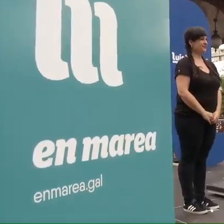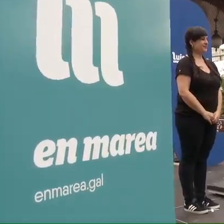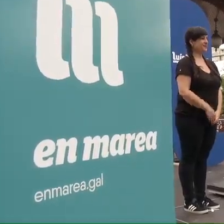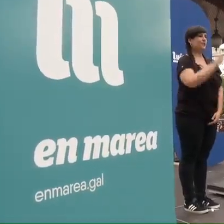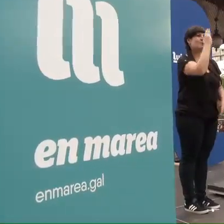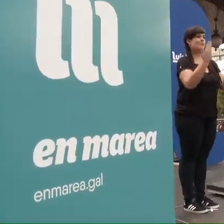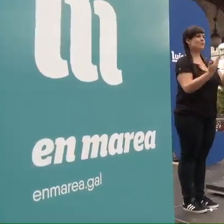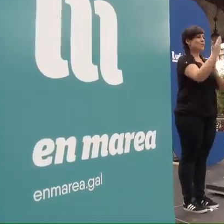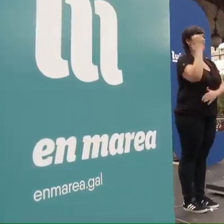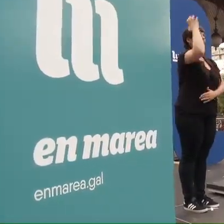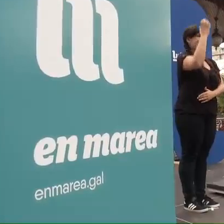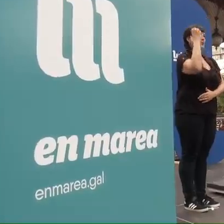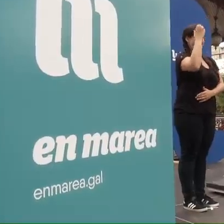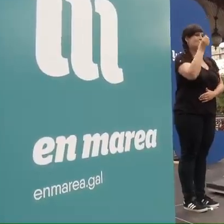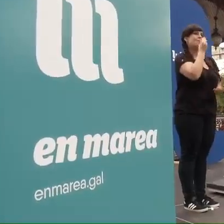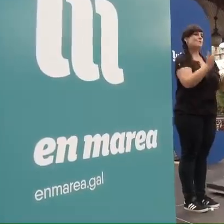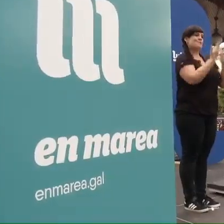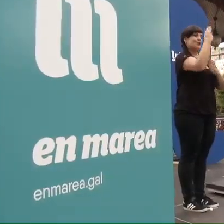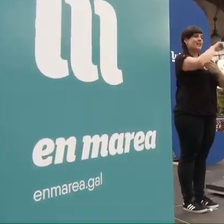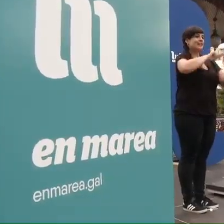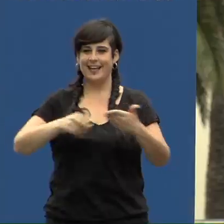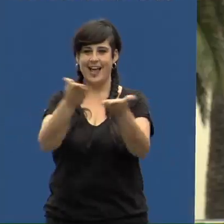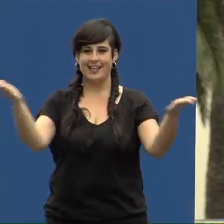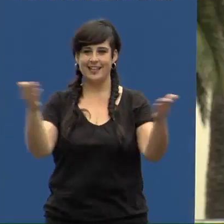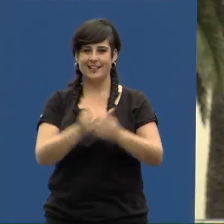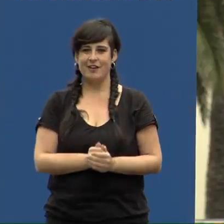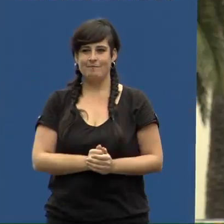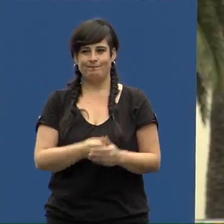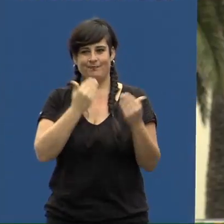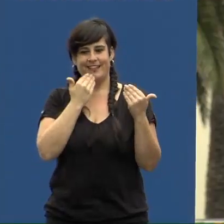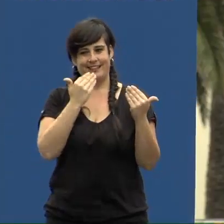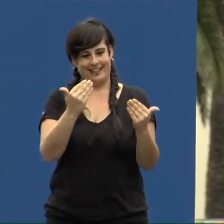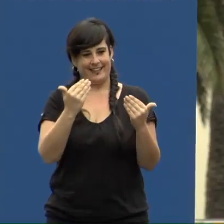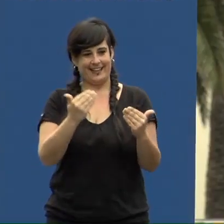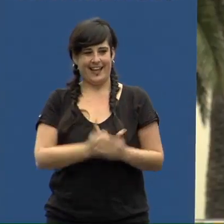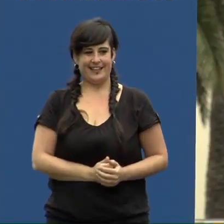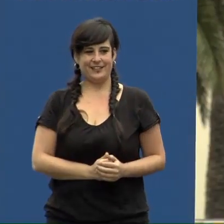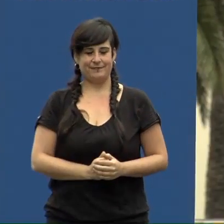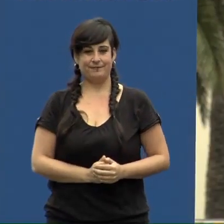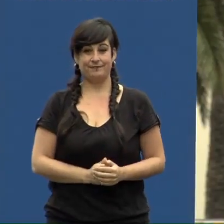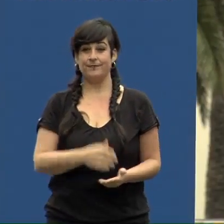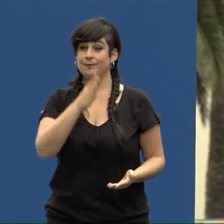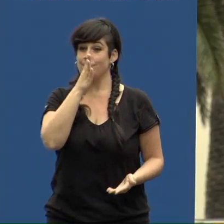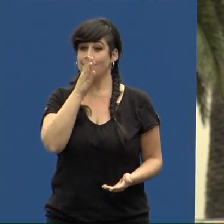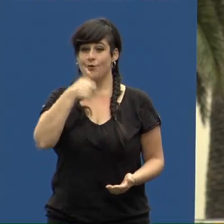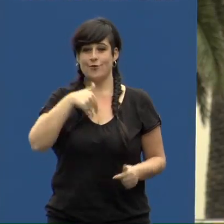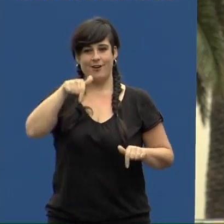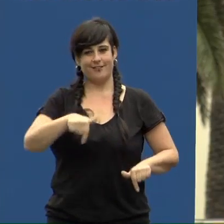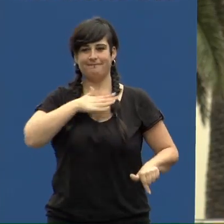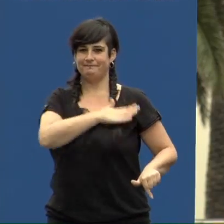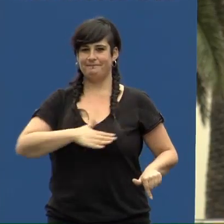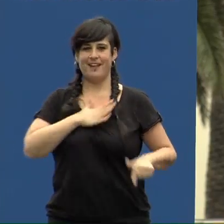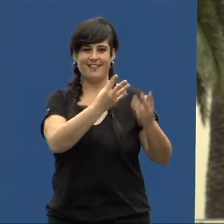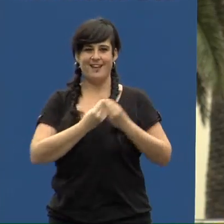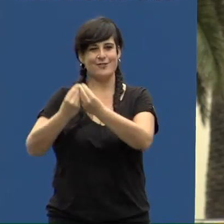Bo día, Coruña, bo día, Galícia. Moltes gràcies per convidar-me. És un plaer estar aquí amb